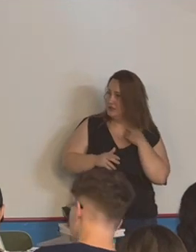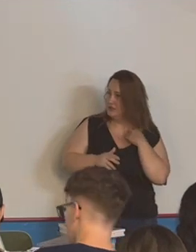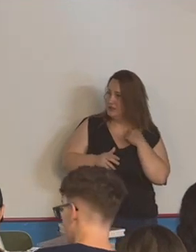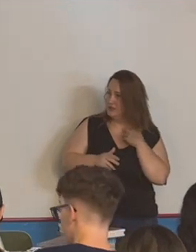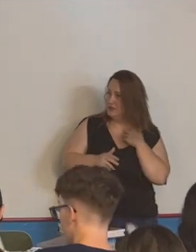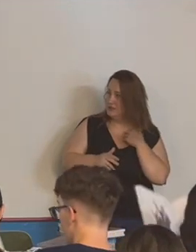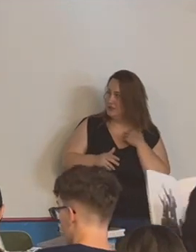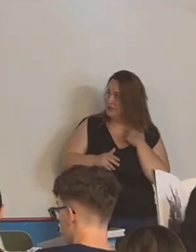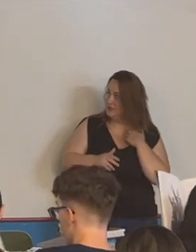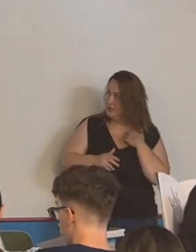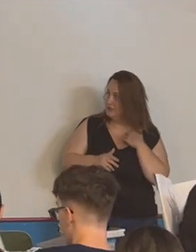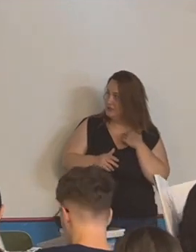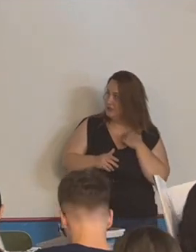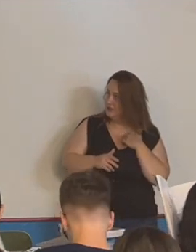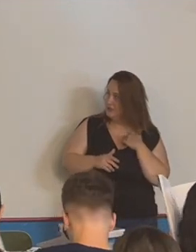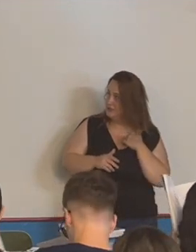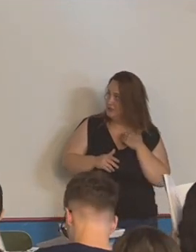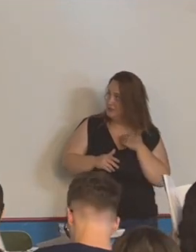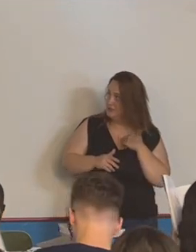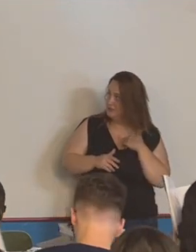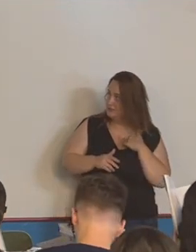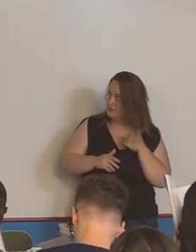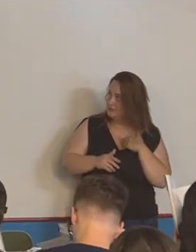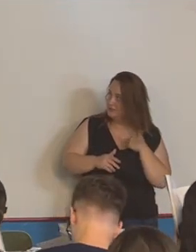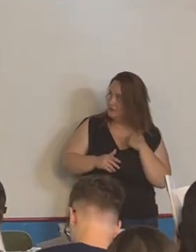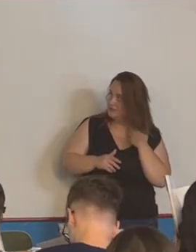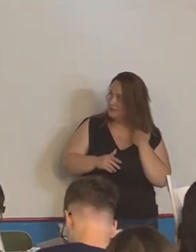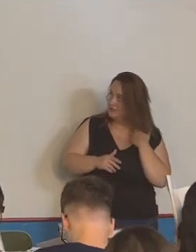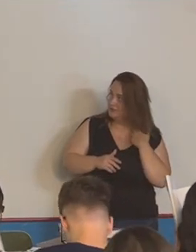ela com esse boneco, né?